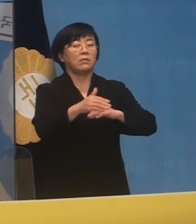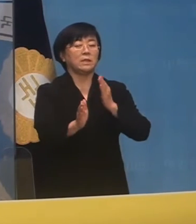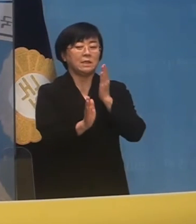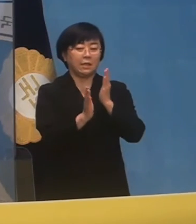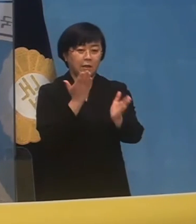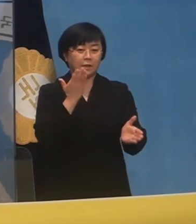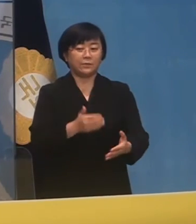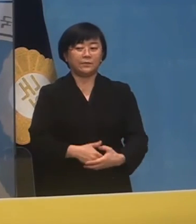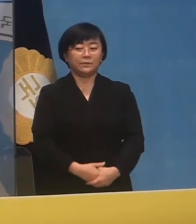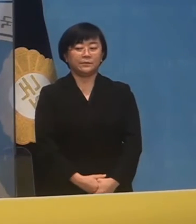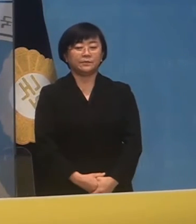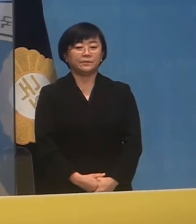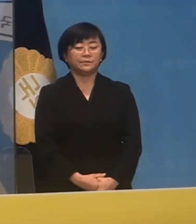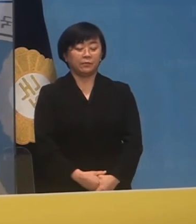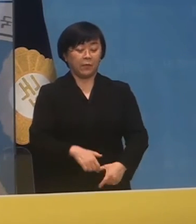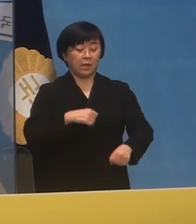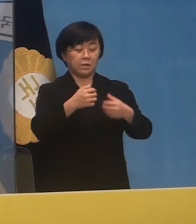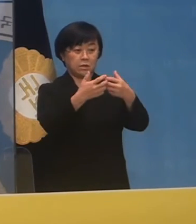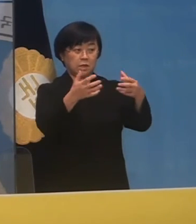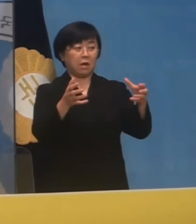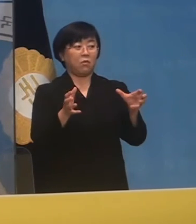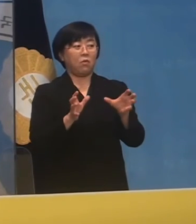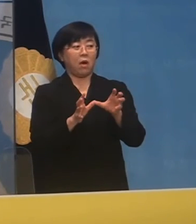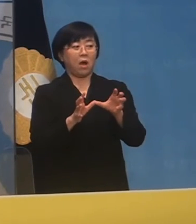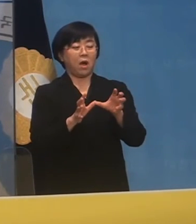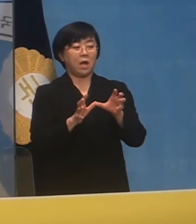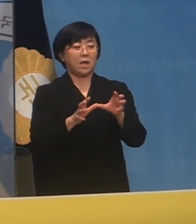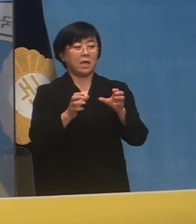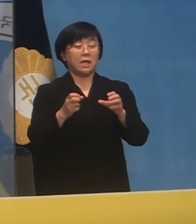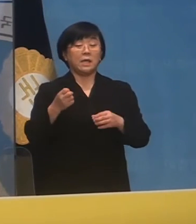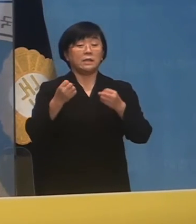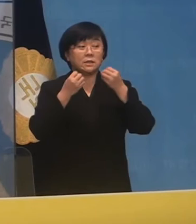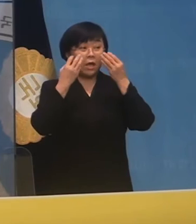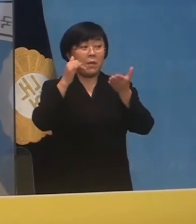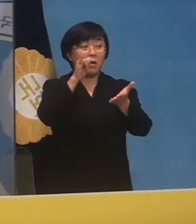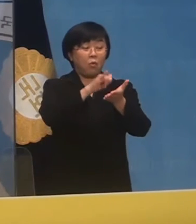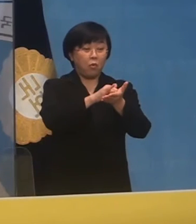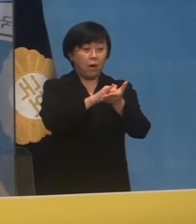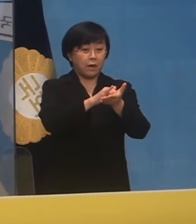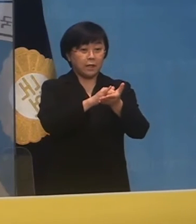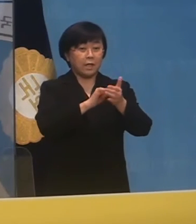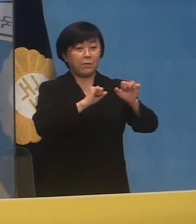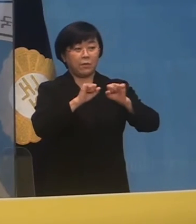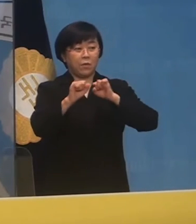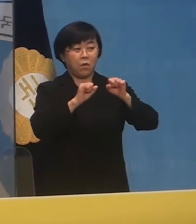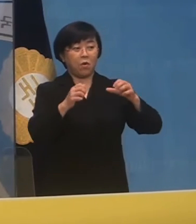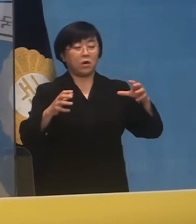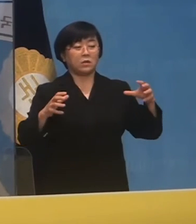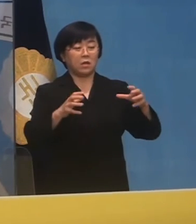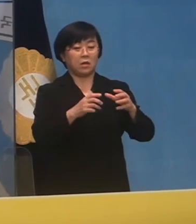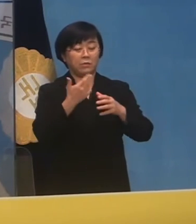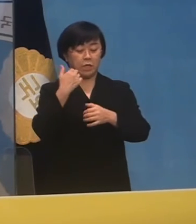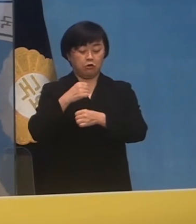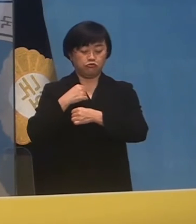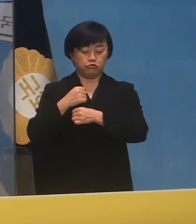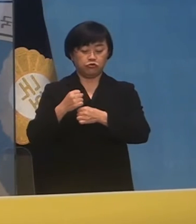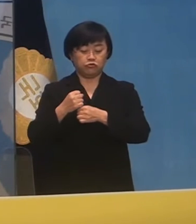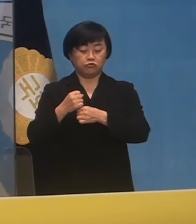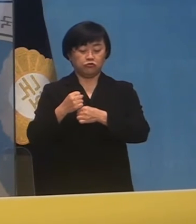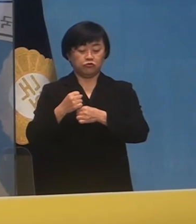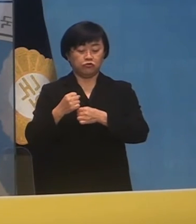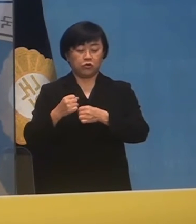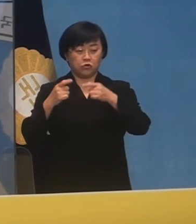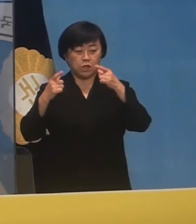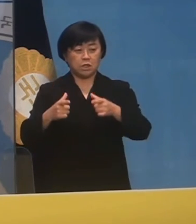않습니다. 정의당과 새만금 신공항 백지화 공동행동은 미군기지